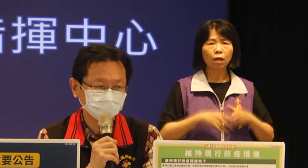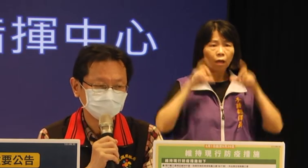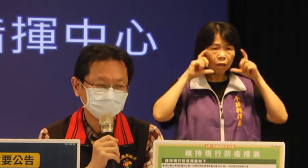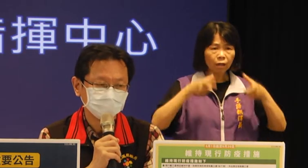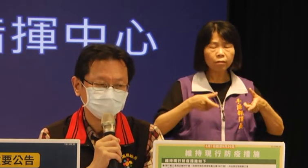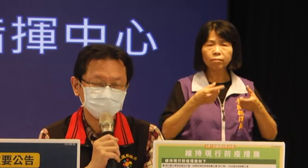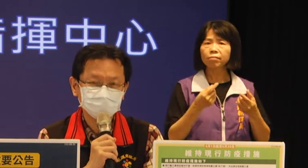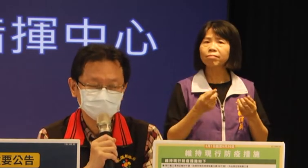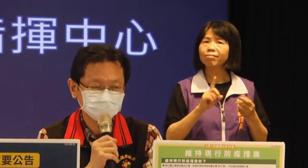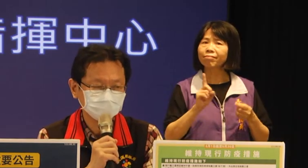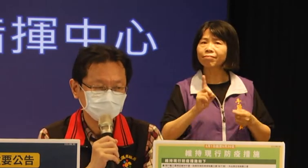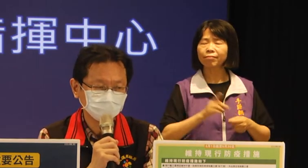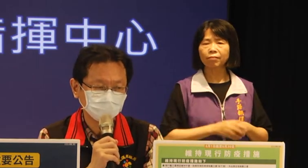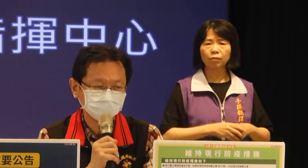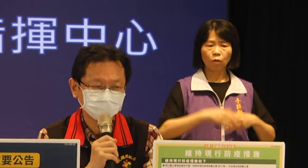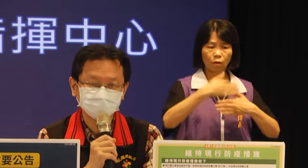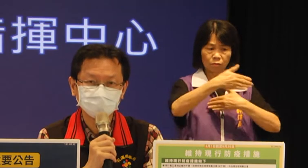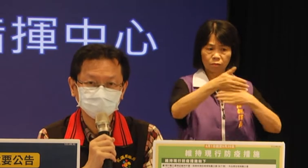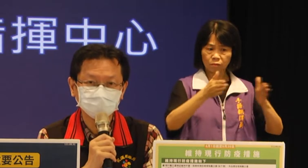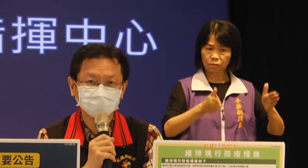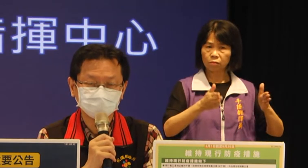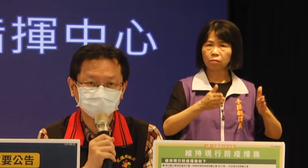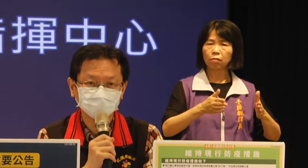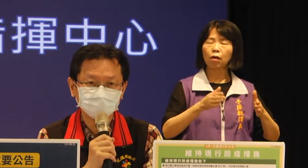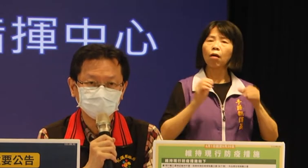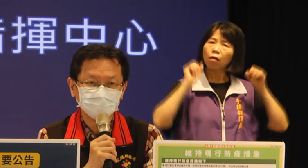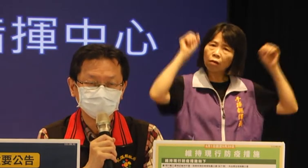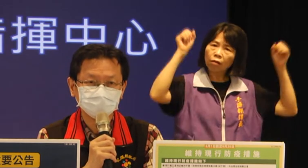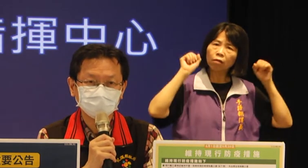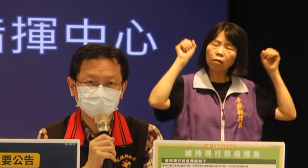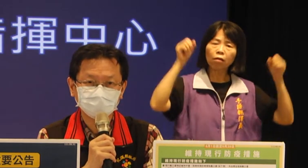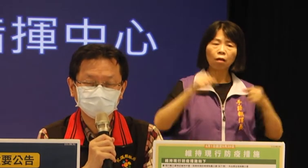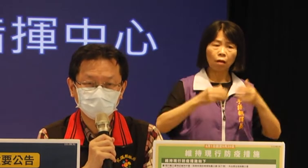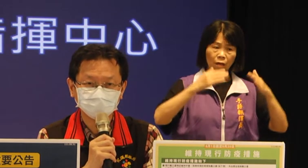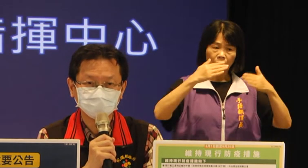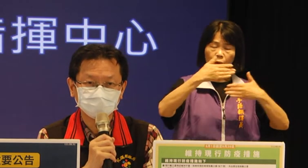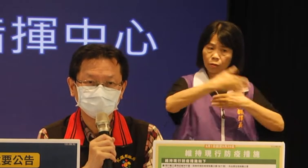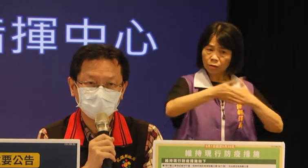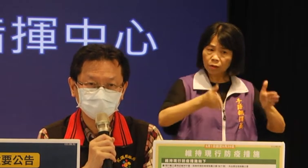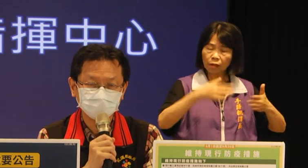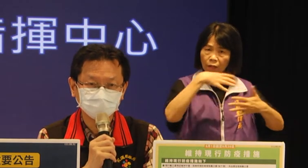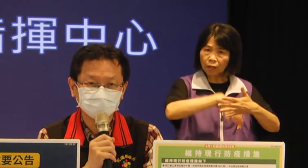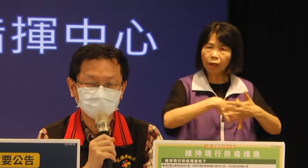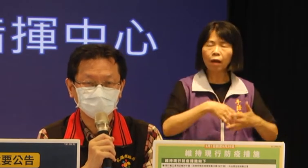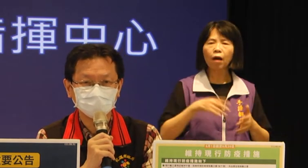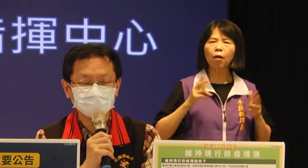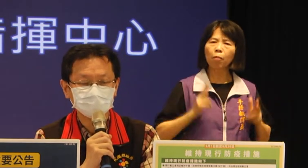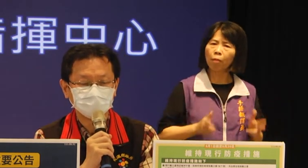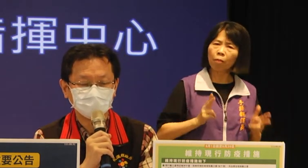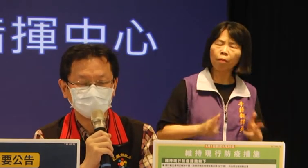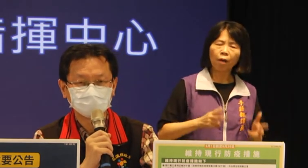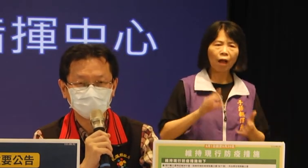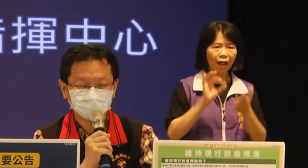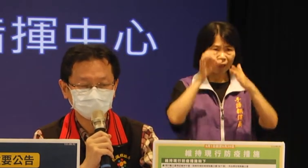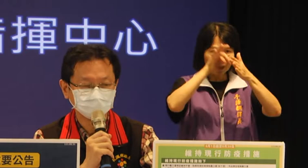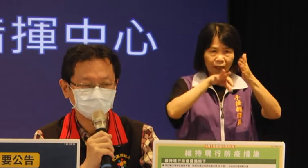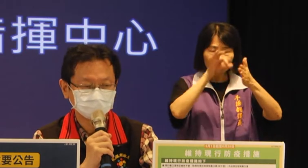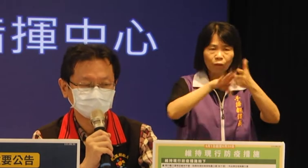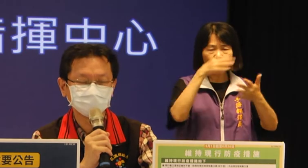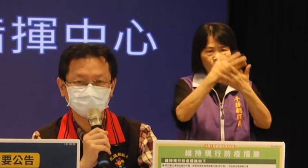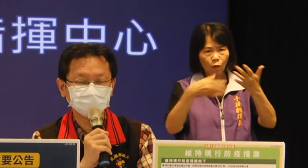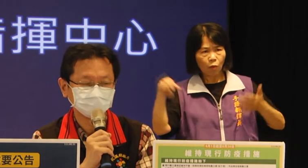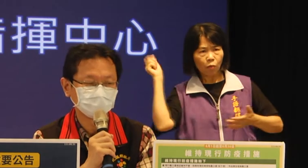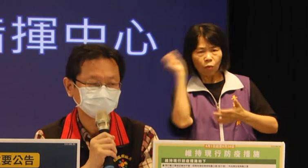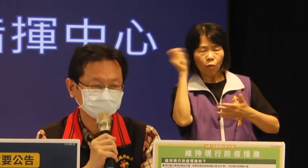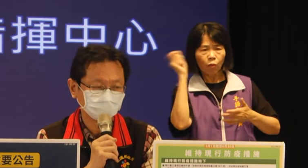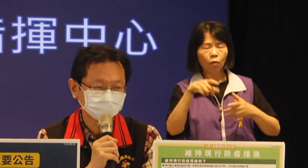口罩呢？于室内外从事运动的时候，比如在室外跑步、打篮球打网球这